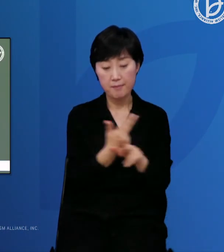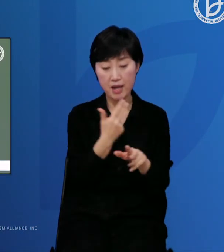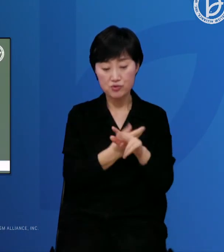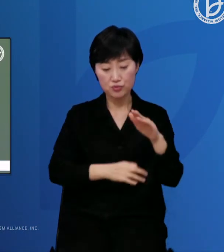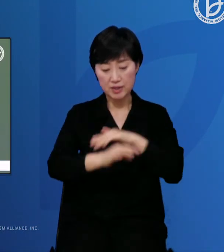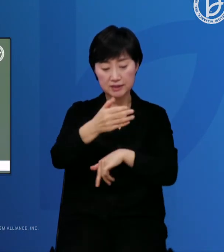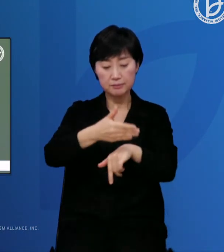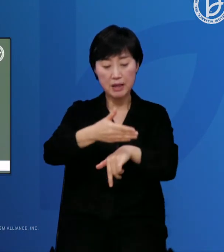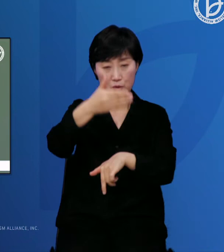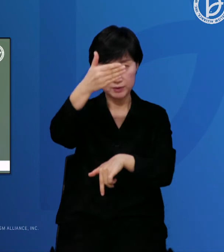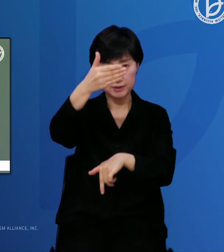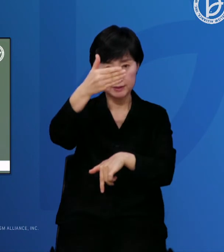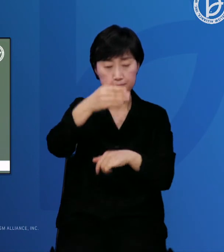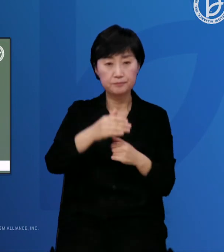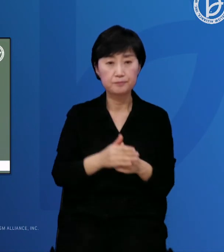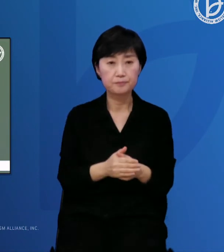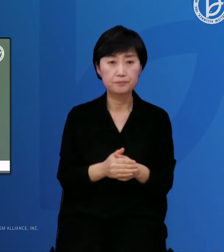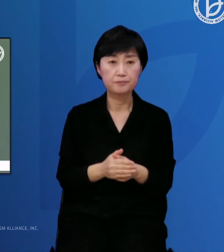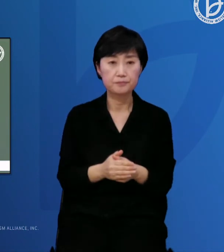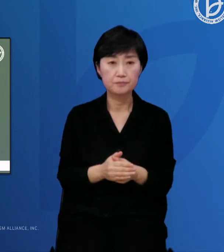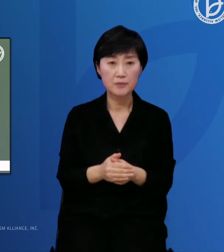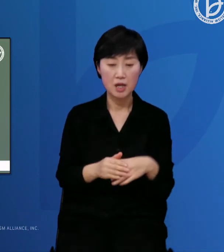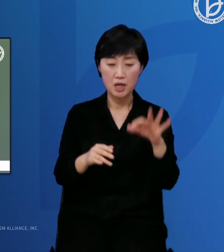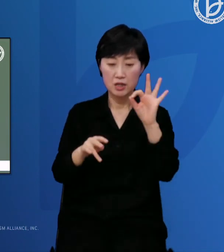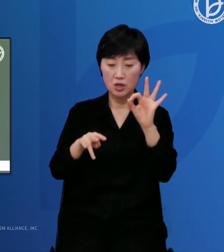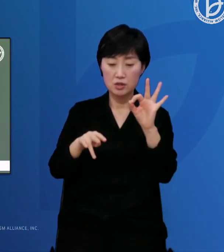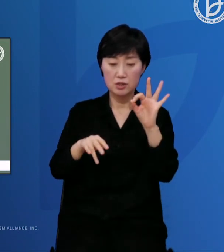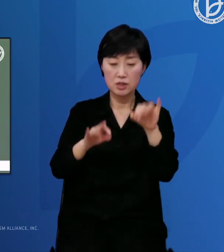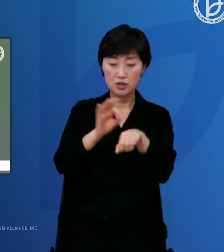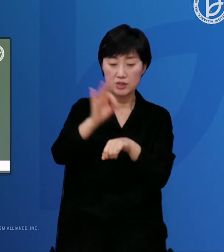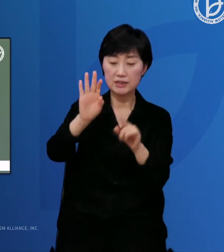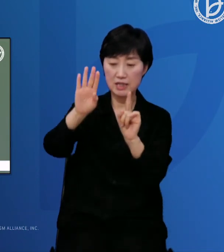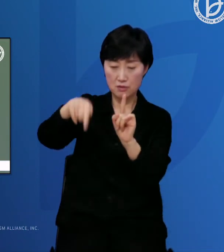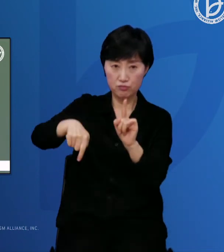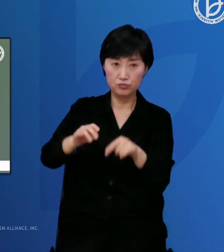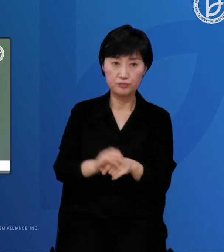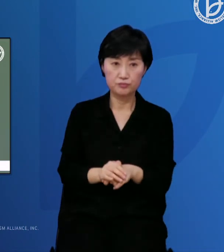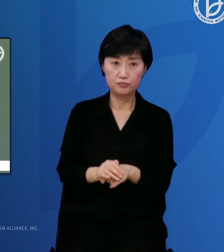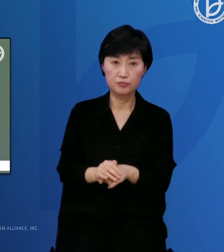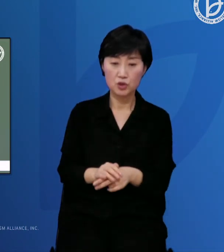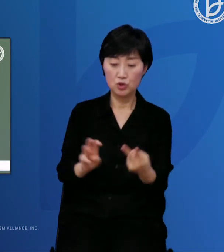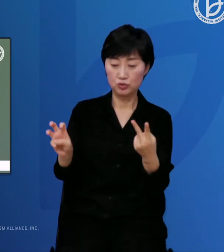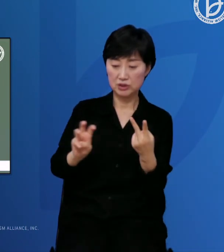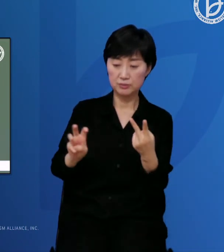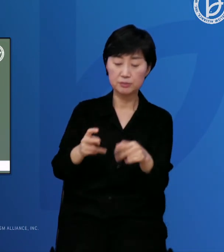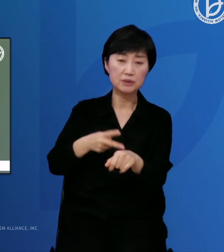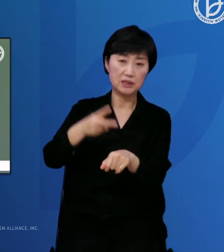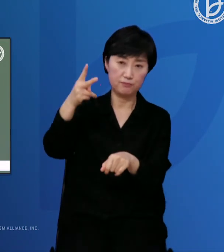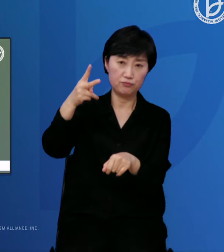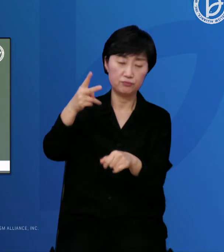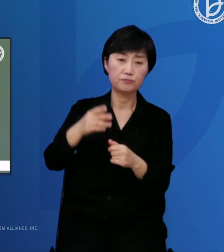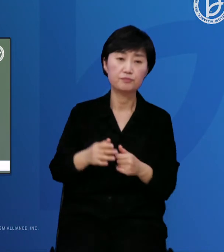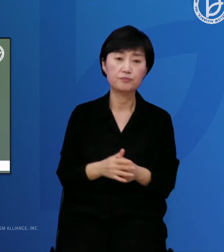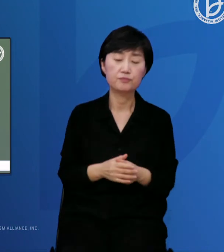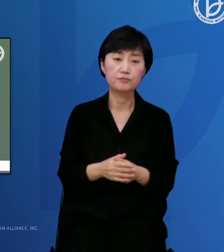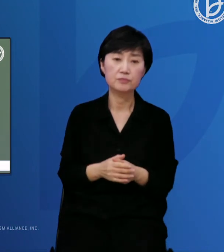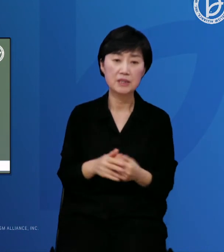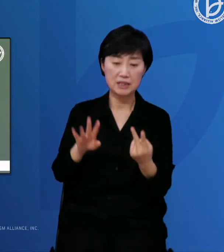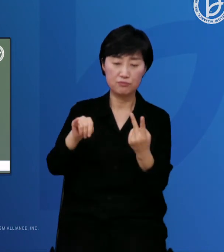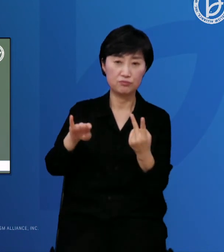오전 9시 구역공과, 오전 10시 일부 예배, 오후 2시 30분에 2부 예배로 진행됩니다.